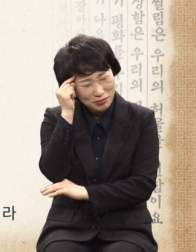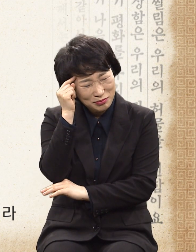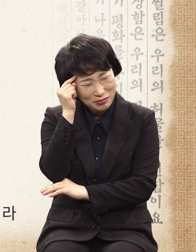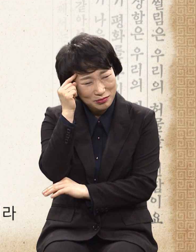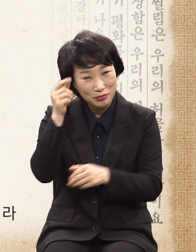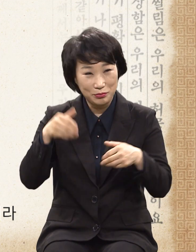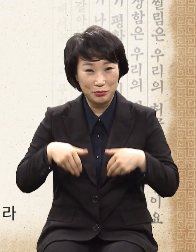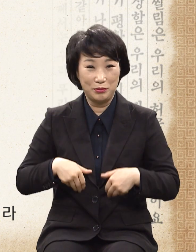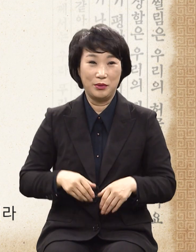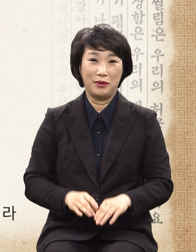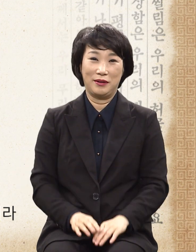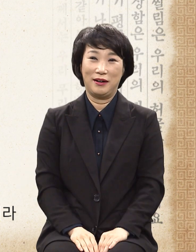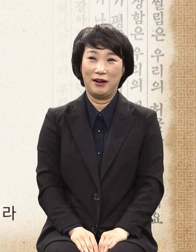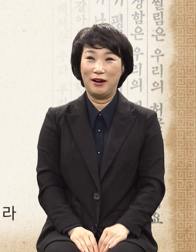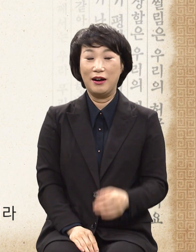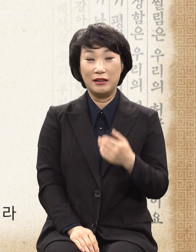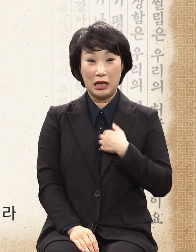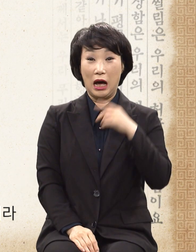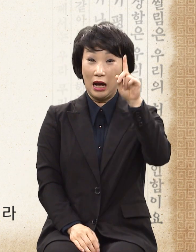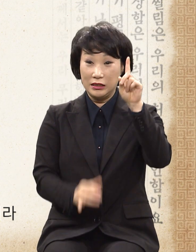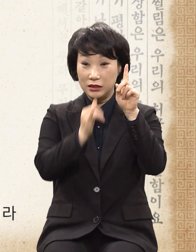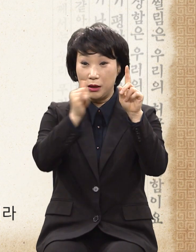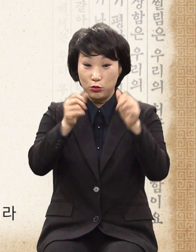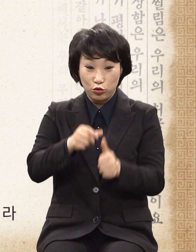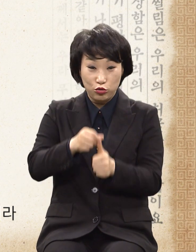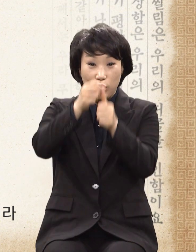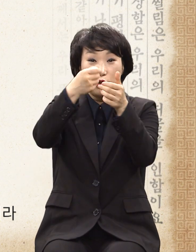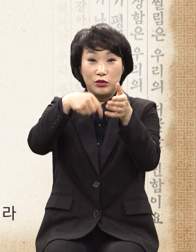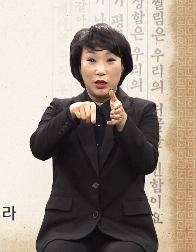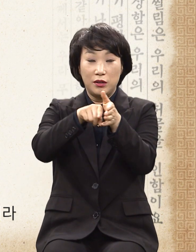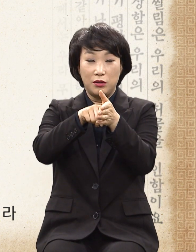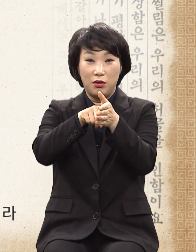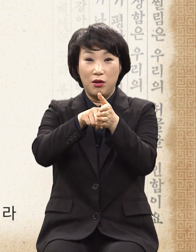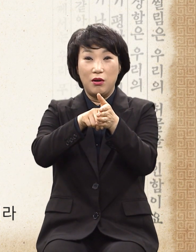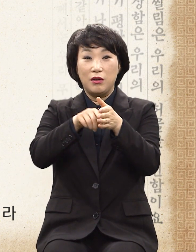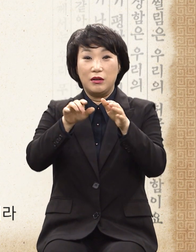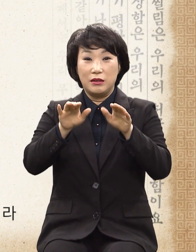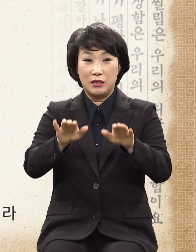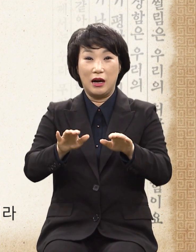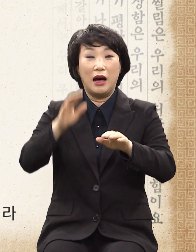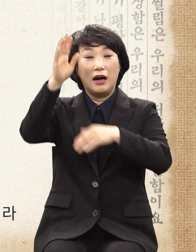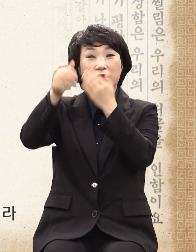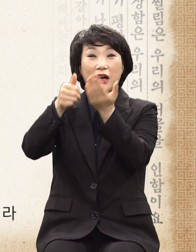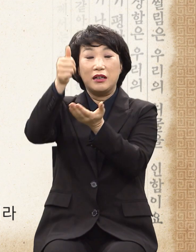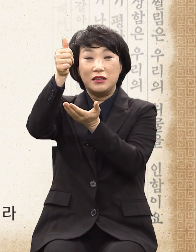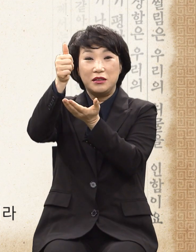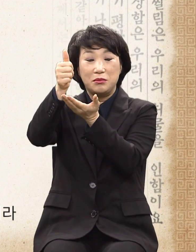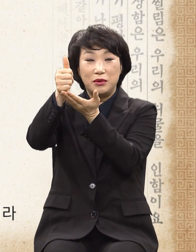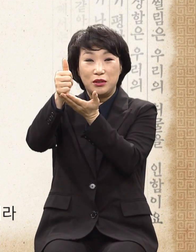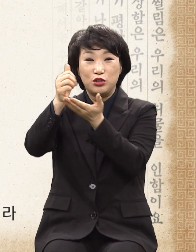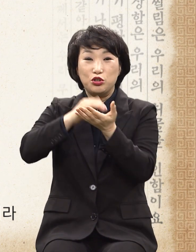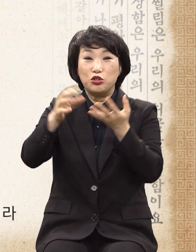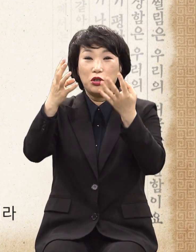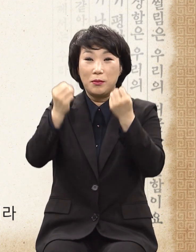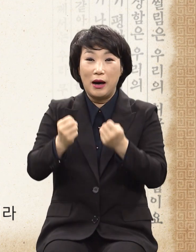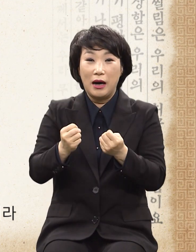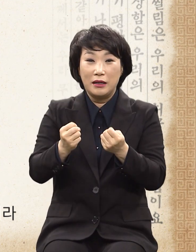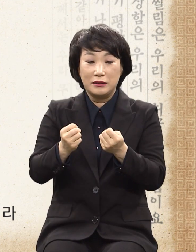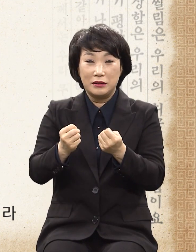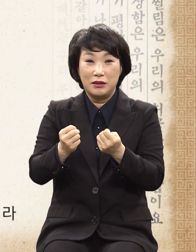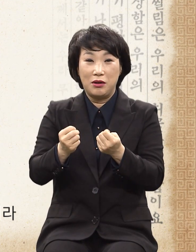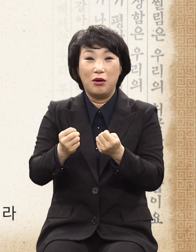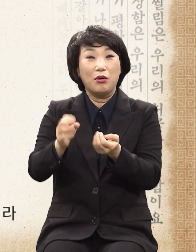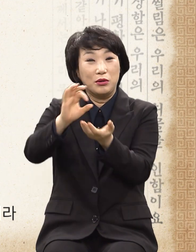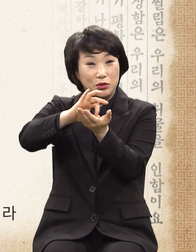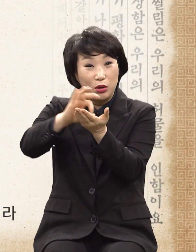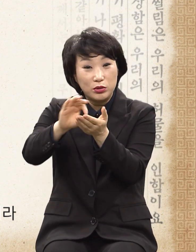생각할 때, 나 하나 구원받기 위해서 하나님은 얼마나 많은 것을